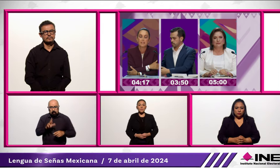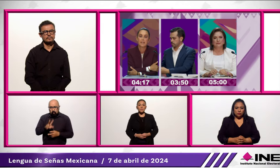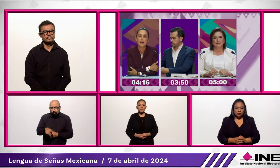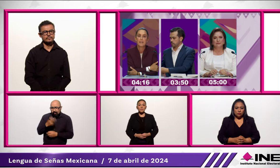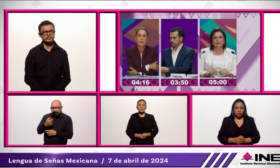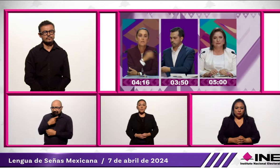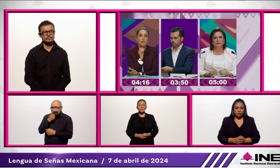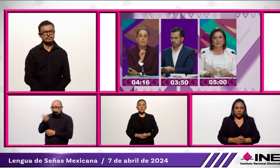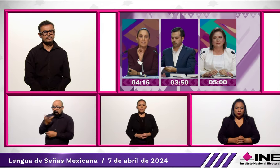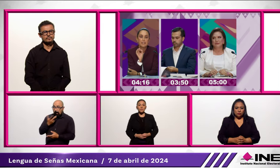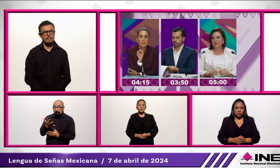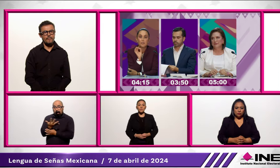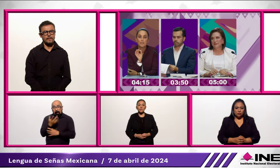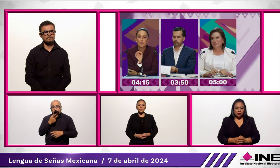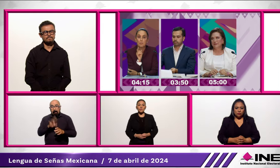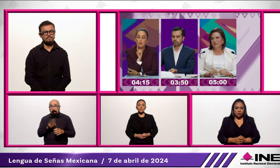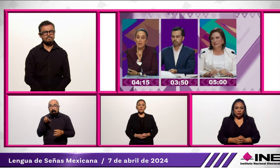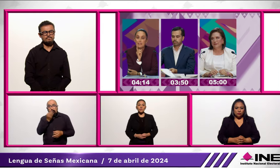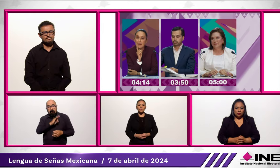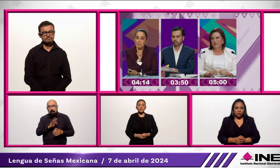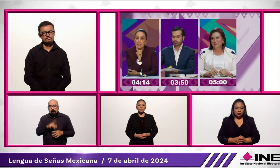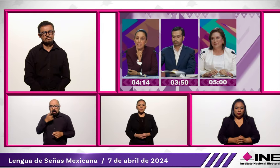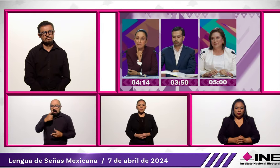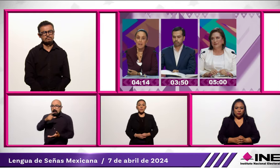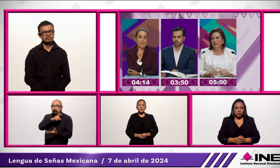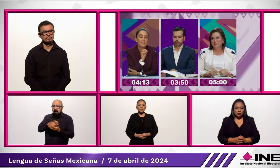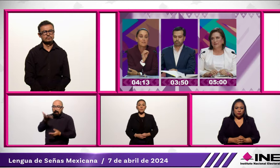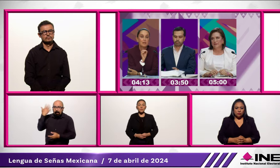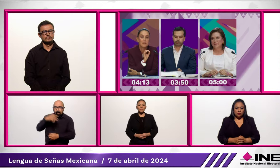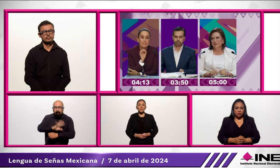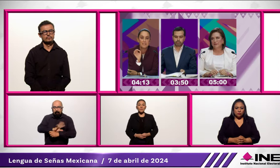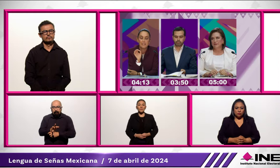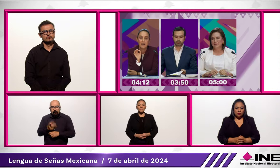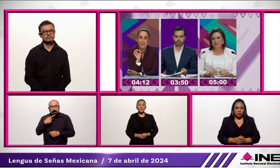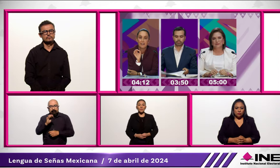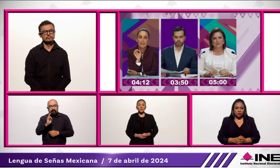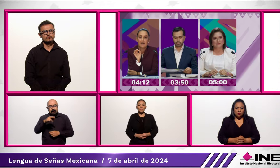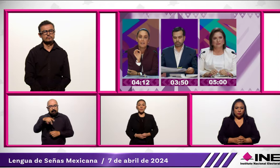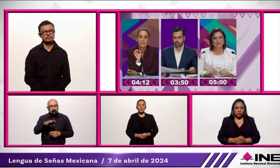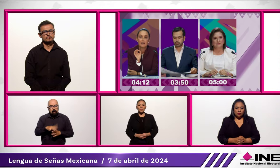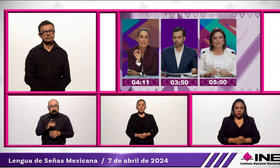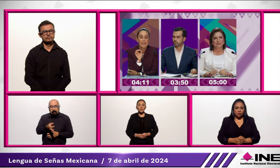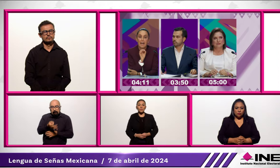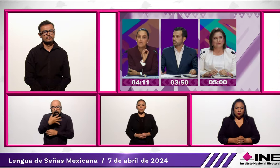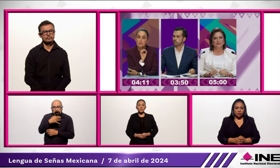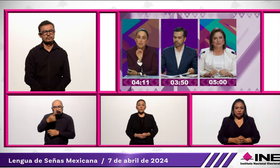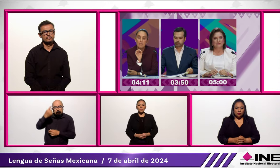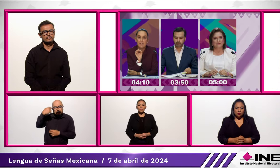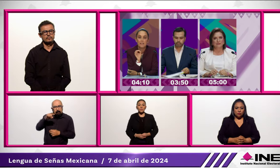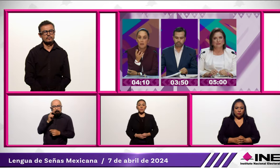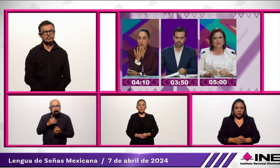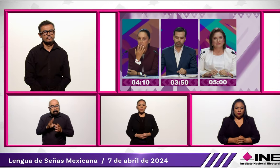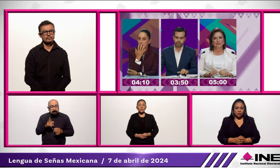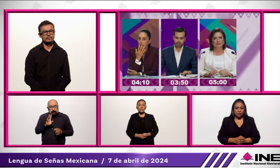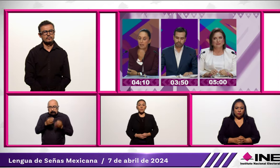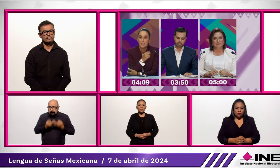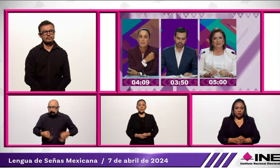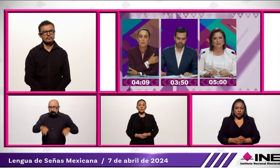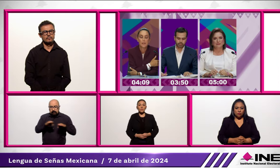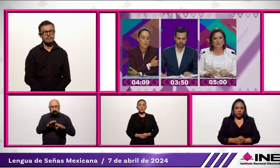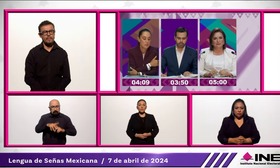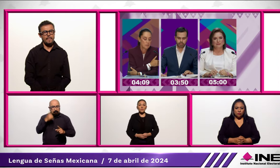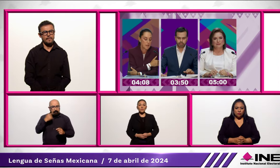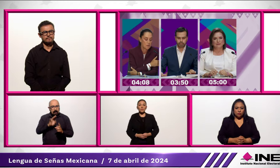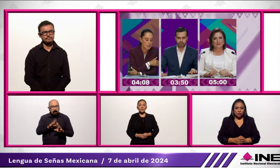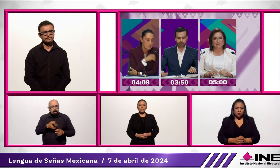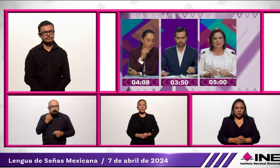lo que plantea. Fue fentanilo que se compró durante la pandemia, que es una medicina que era fundamental para poder